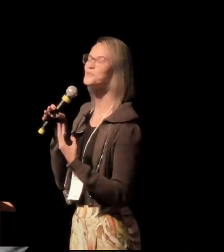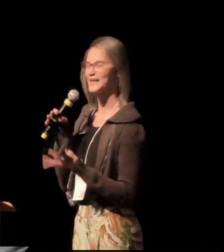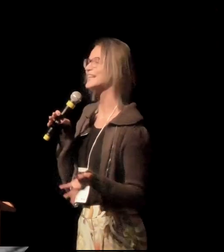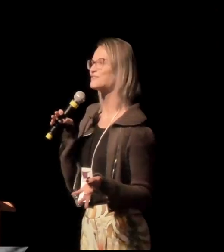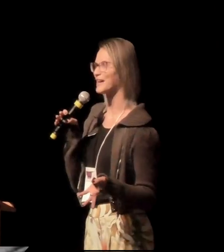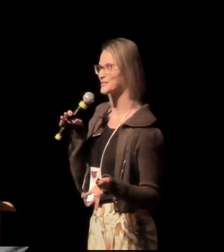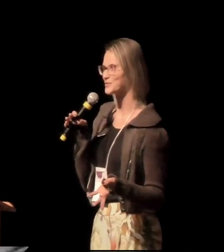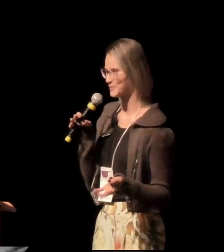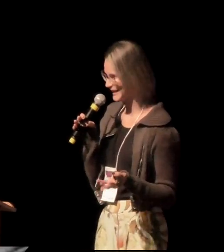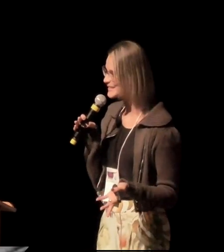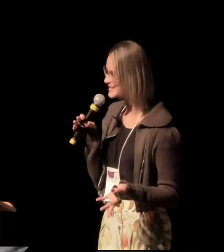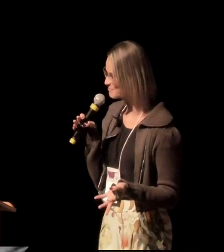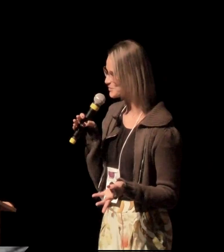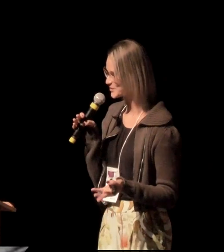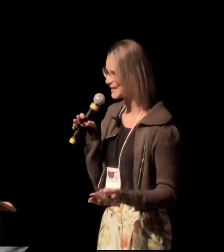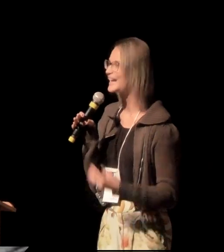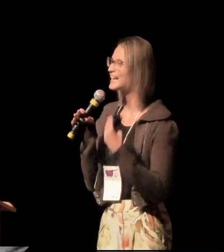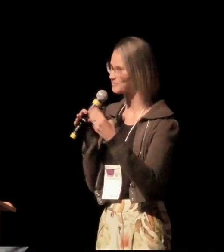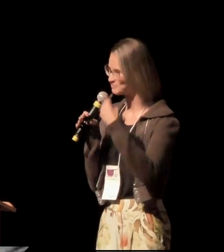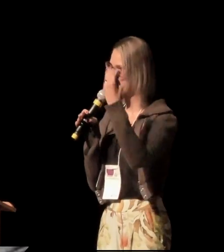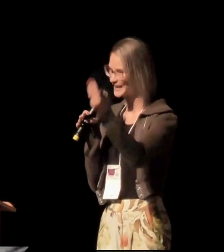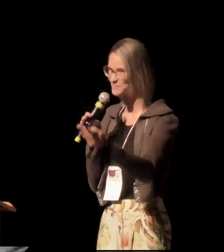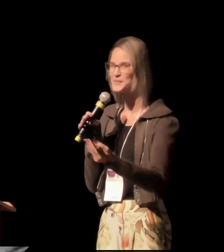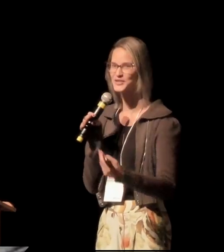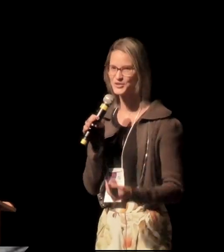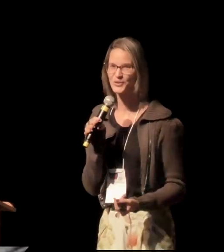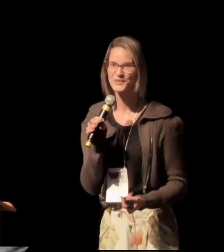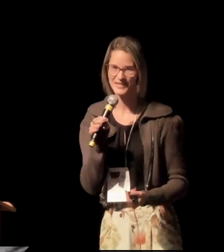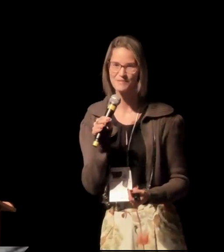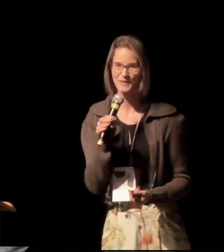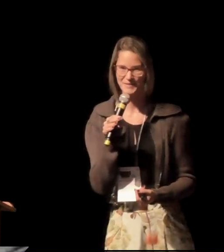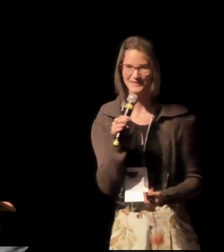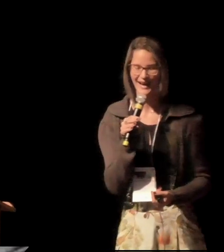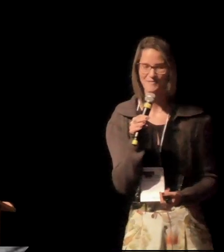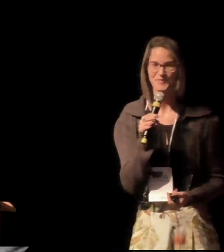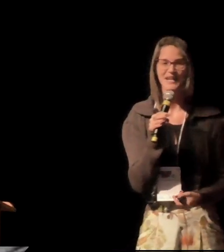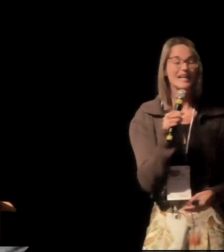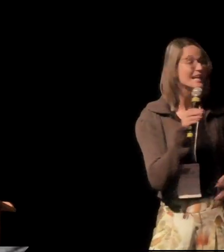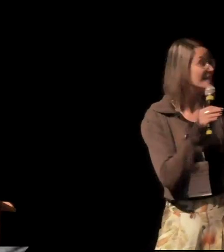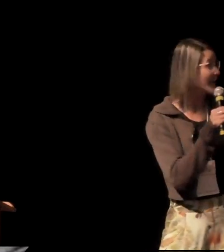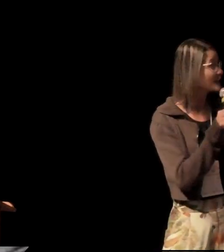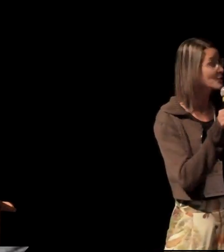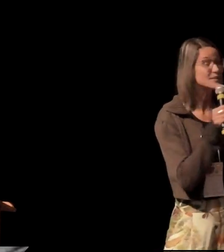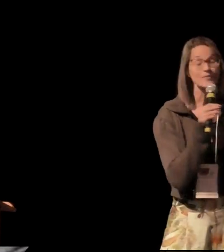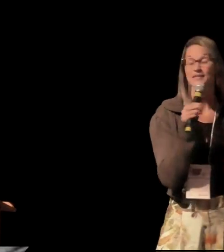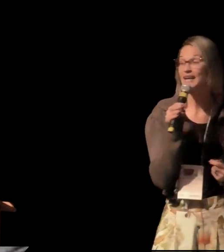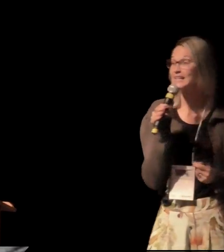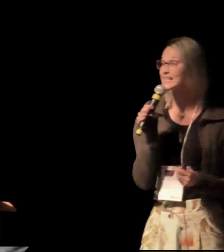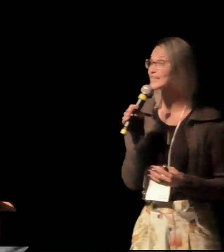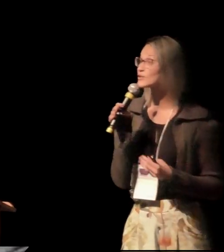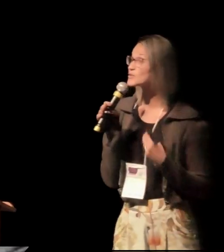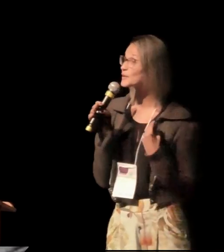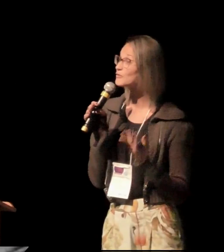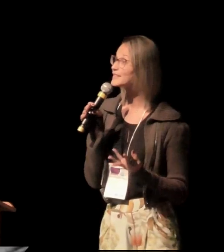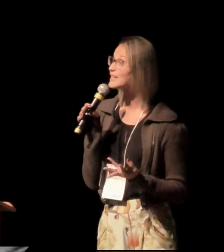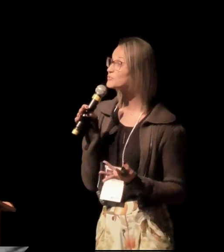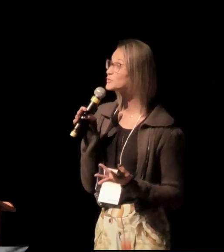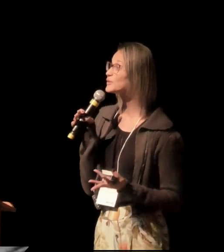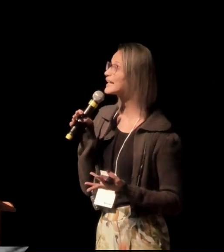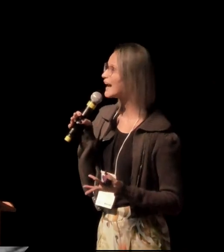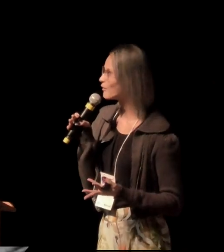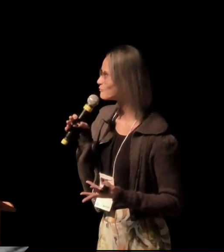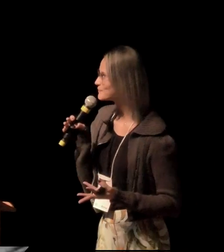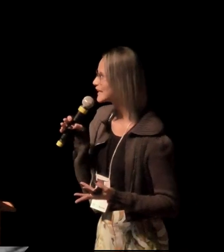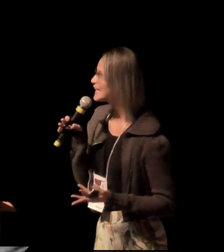não é nada fácil não é nada assim né é um tempo para a gente conseguir implementar e a resolução 6 ela trouxe uma novidade